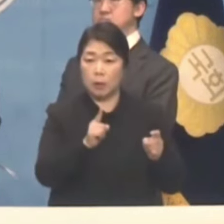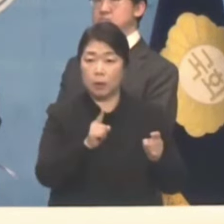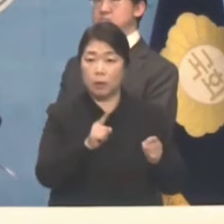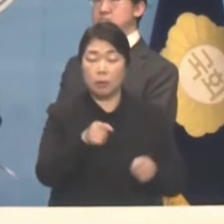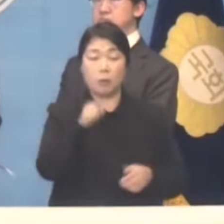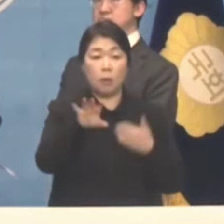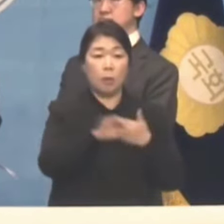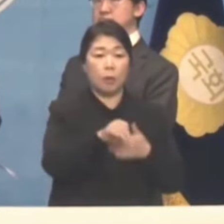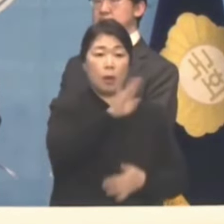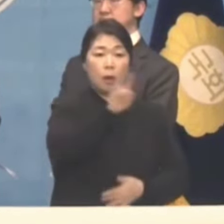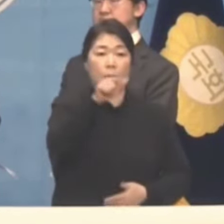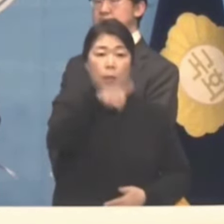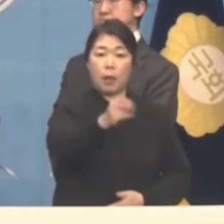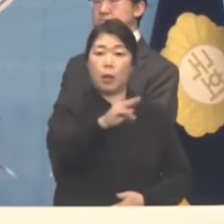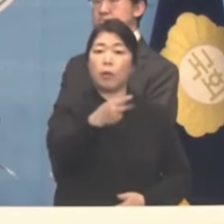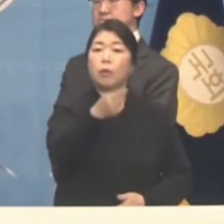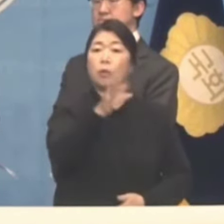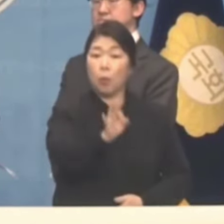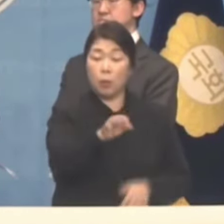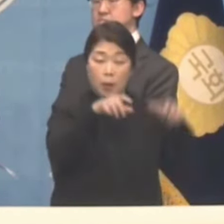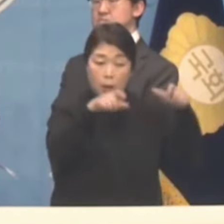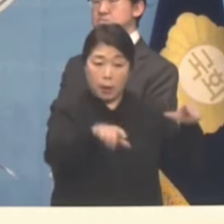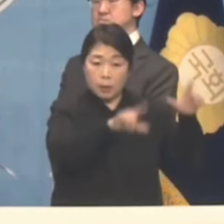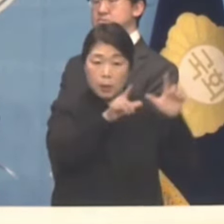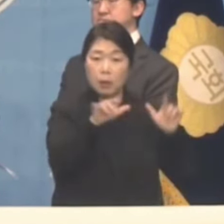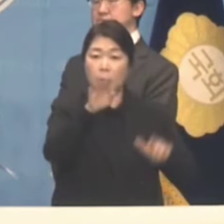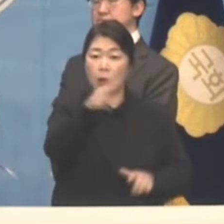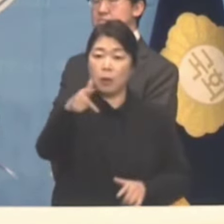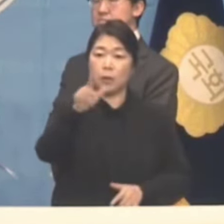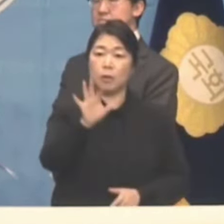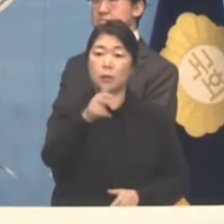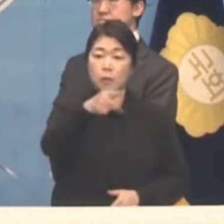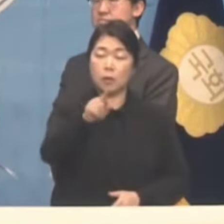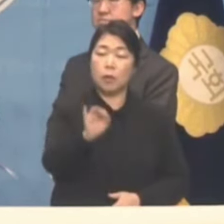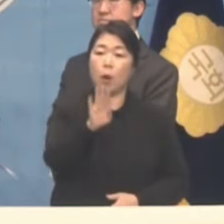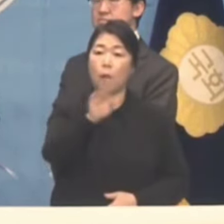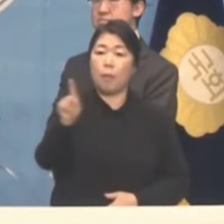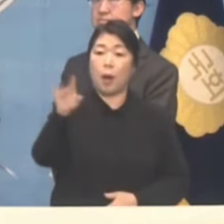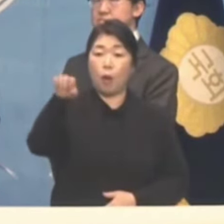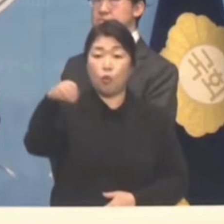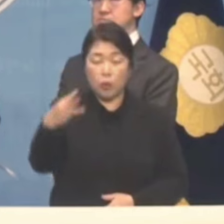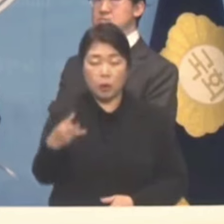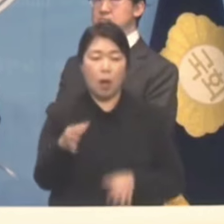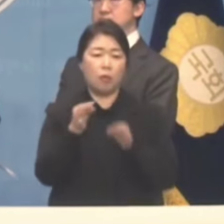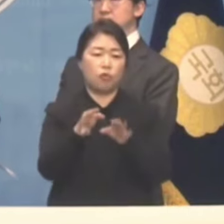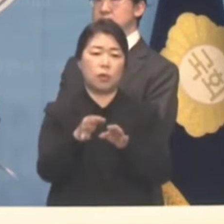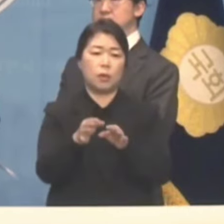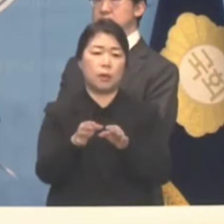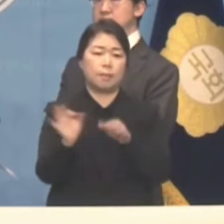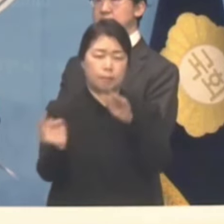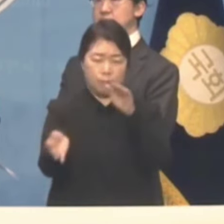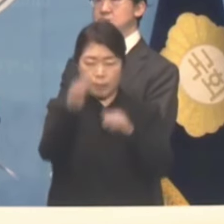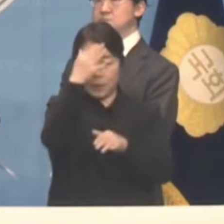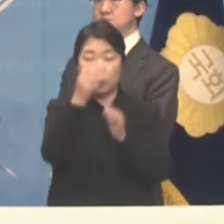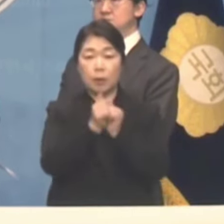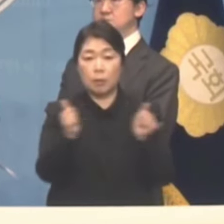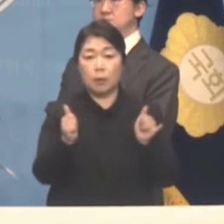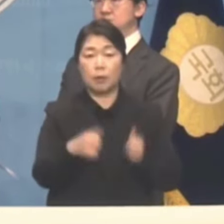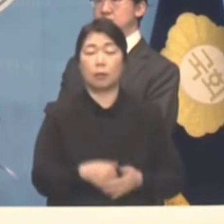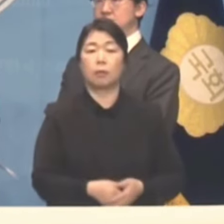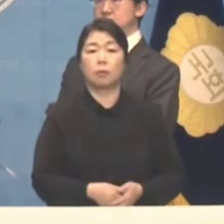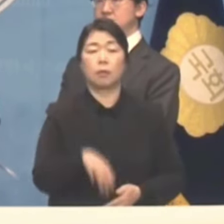부동산 투기 업자입니다 그리고이 사업은 애초에 도시공사가 참여하게 되 있던